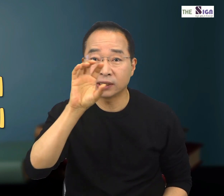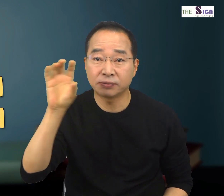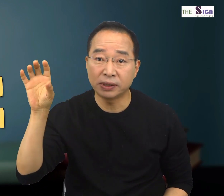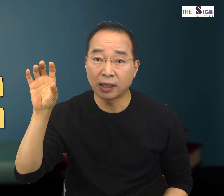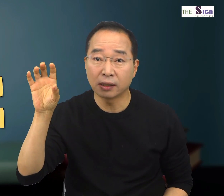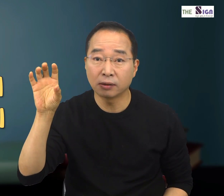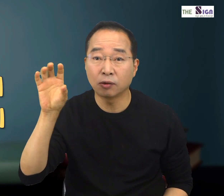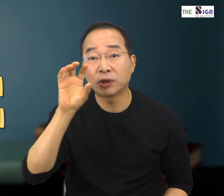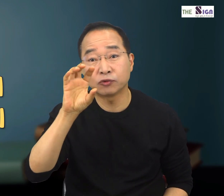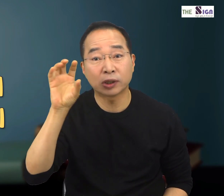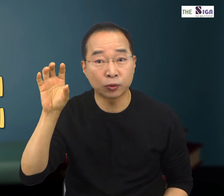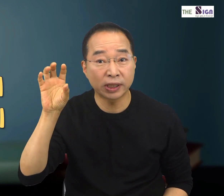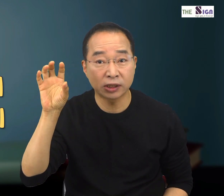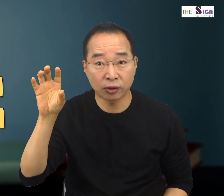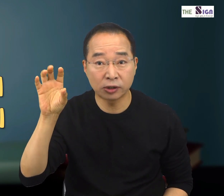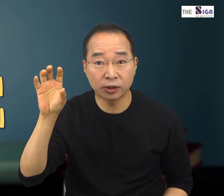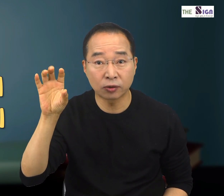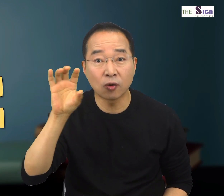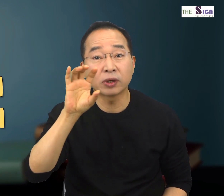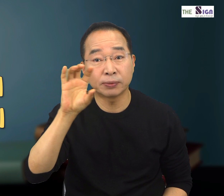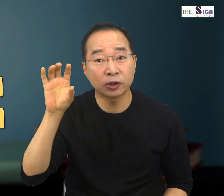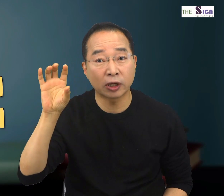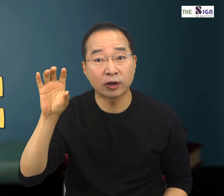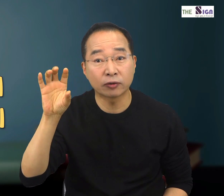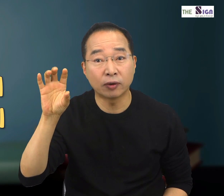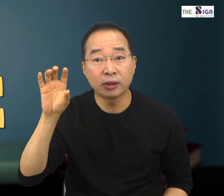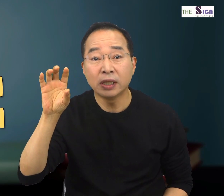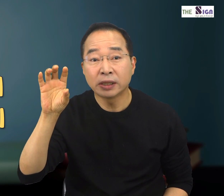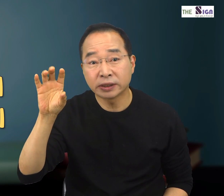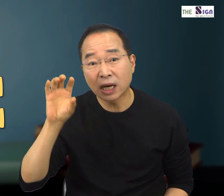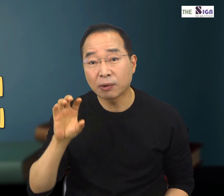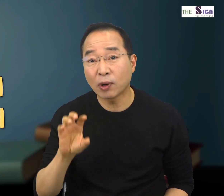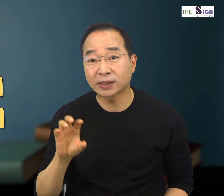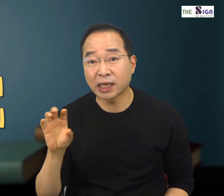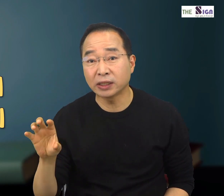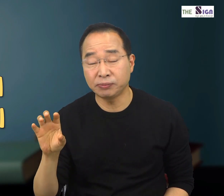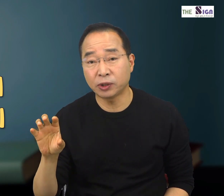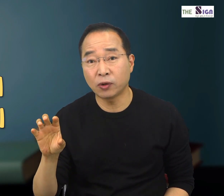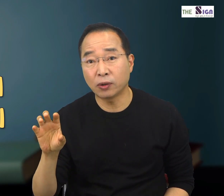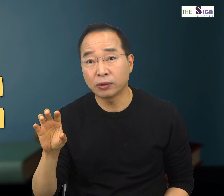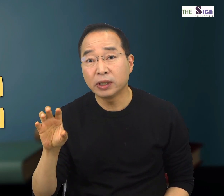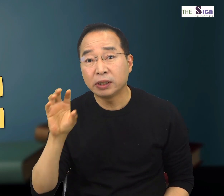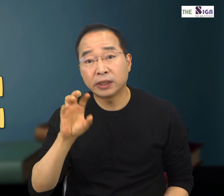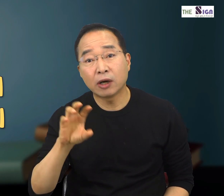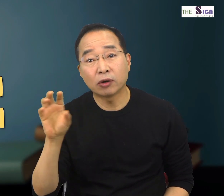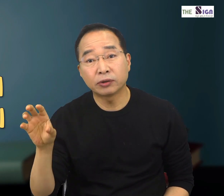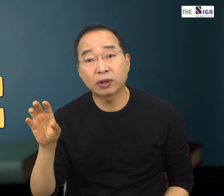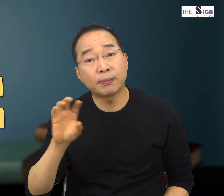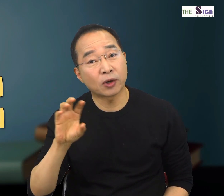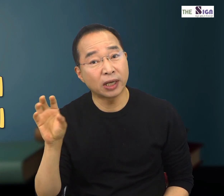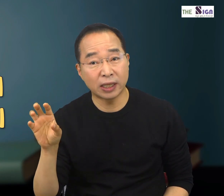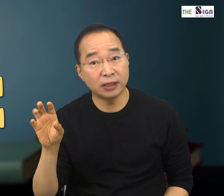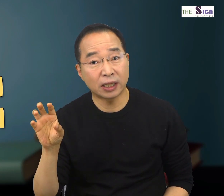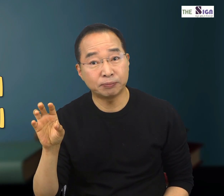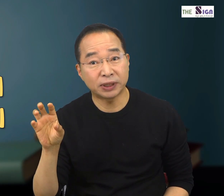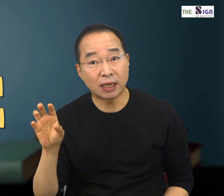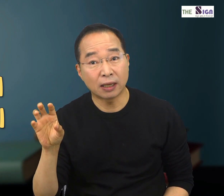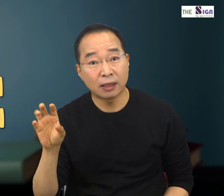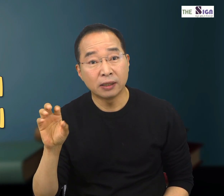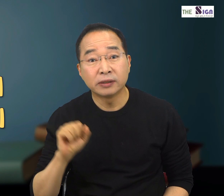있습니다. 횟수와 동작이 정해져 있고 기본 단어가 있고, 그 다음에 확장 의미로 이게 어떻게 변화되느냐입니다. 자,